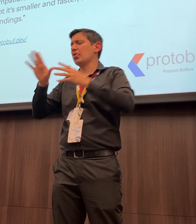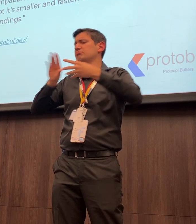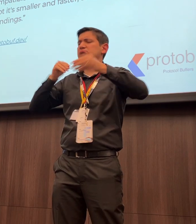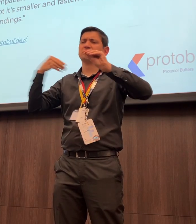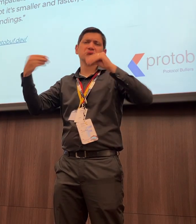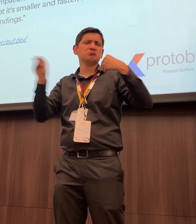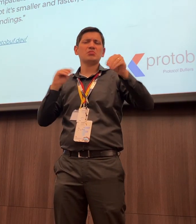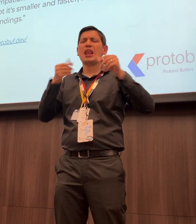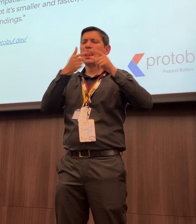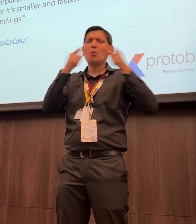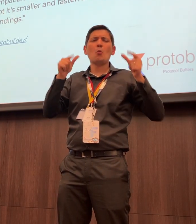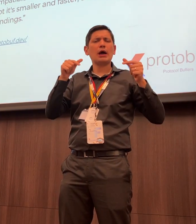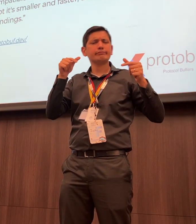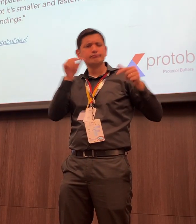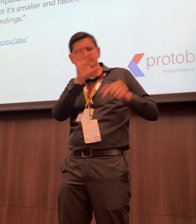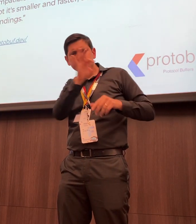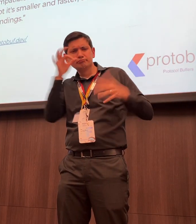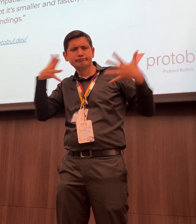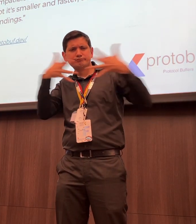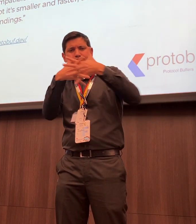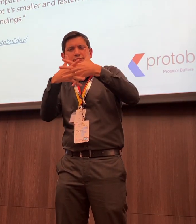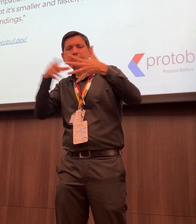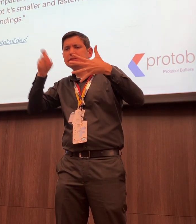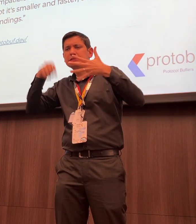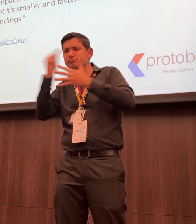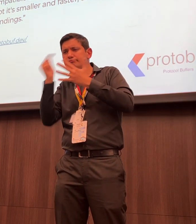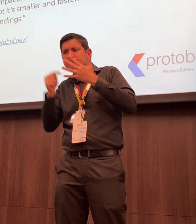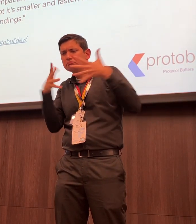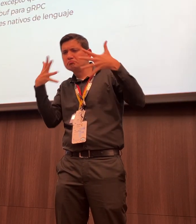de elegir el lenguaje que más se adapte a los requerimientos, ¿no?